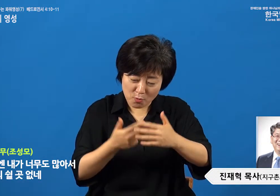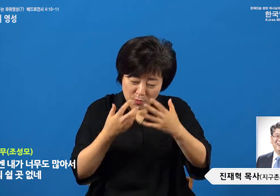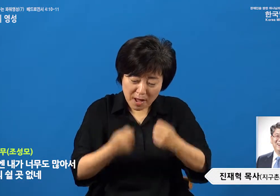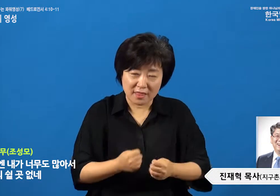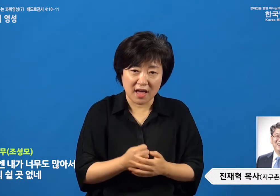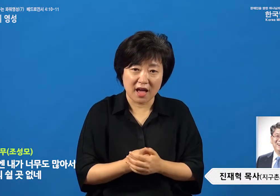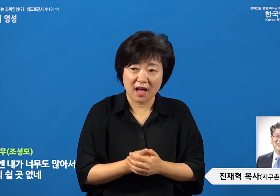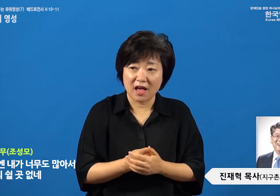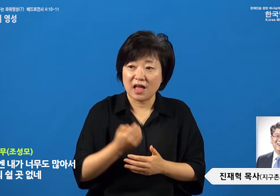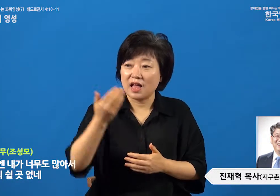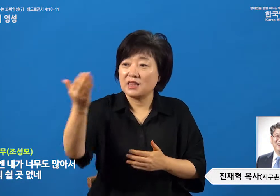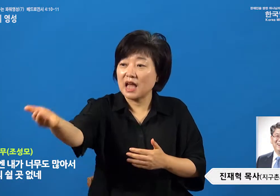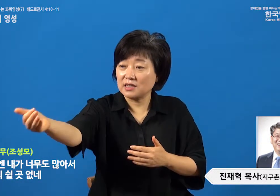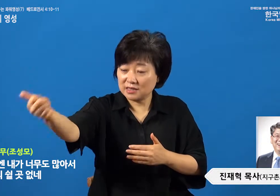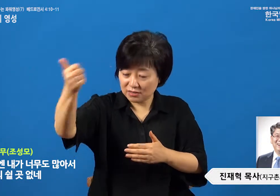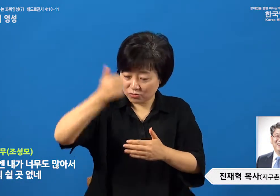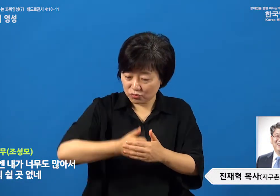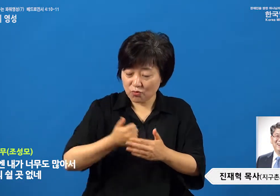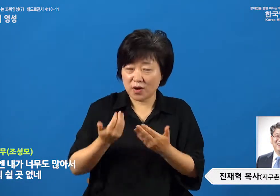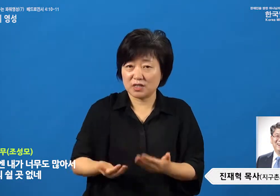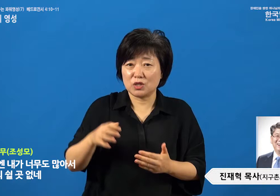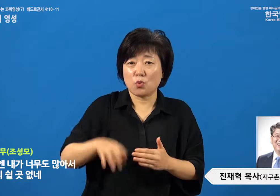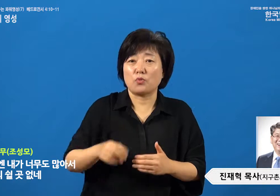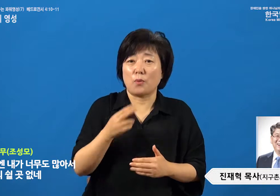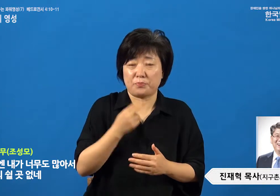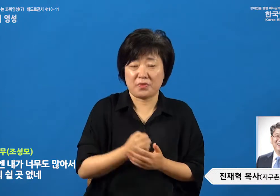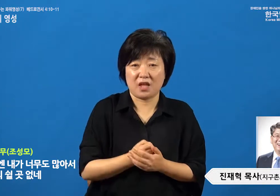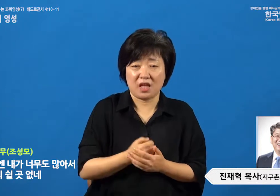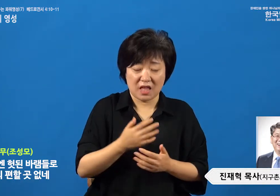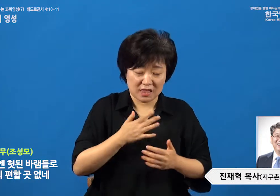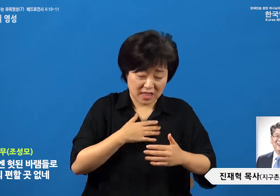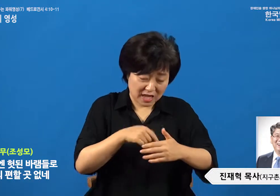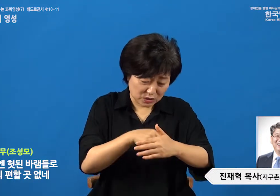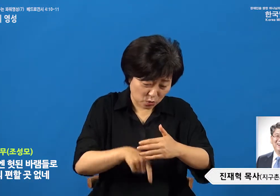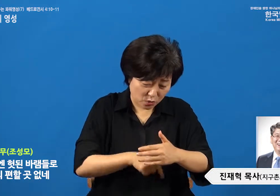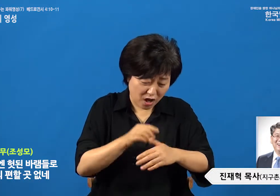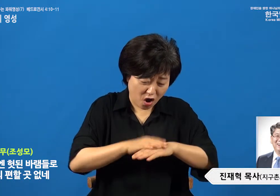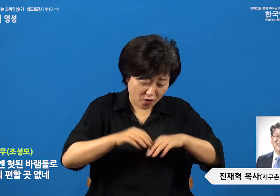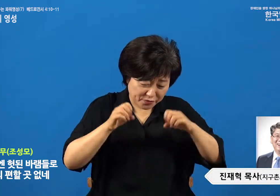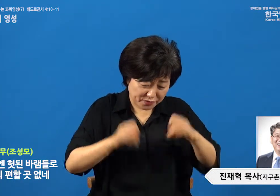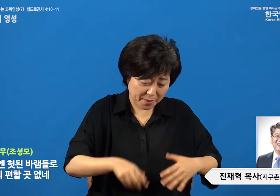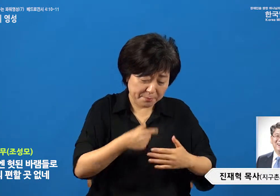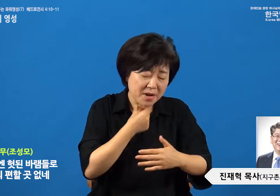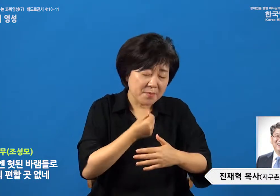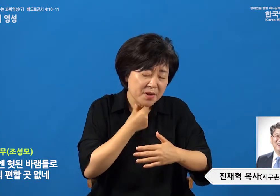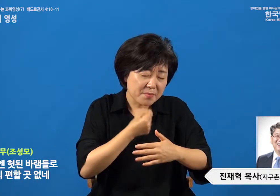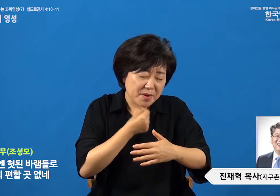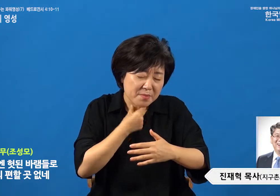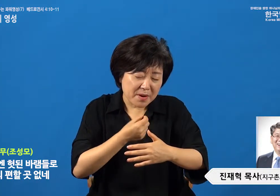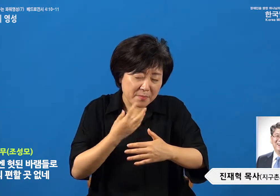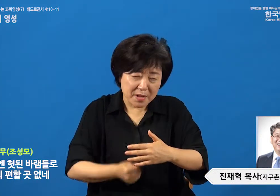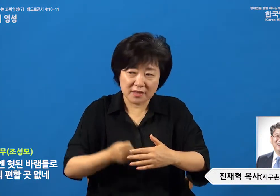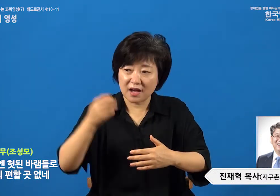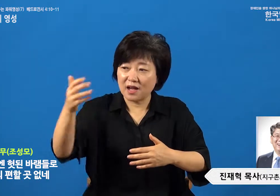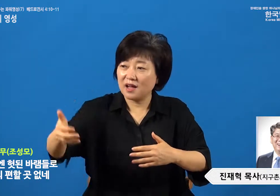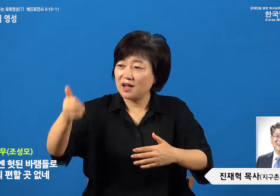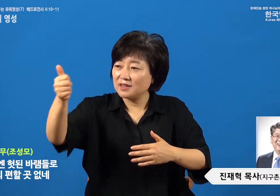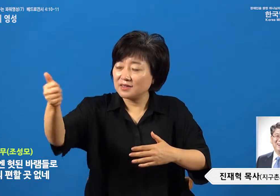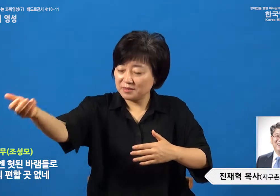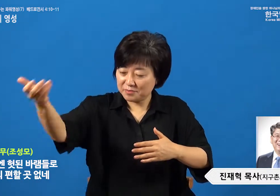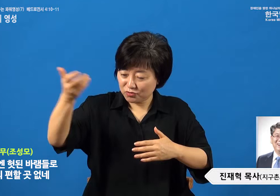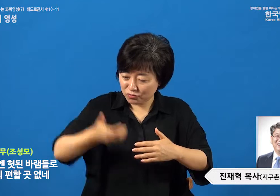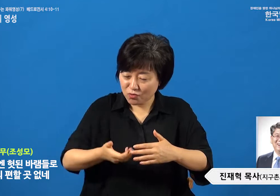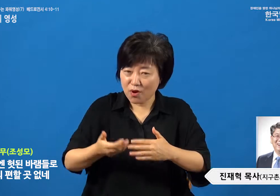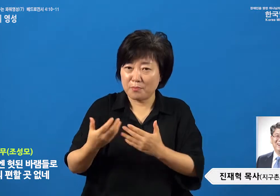많아 당신이 쉴 곳 없네. 내 속엔 헛된 바램들로 당신이 편한